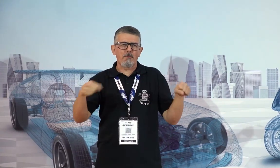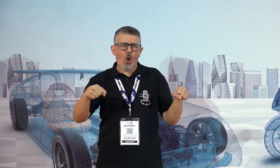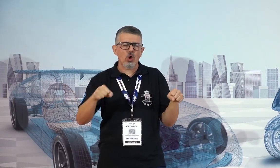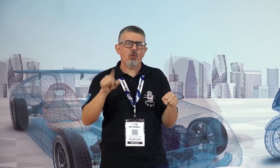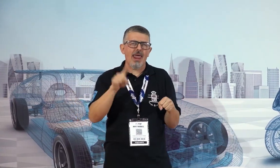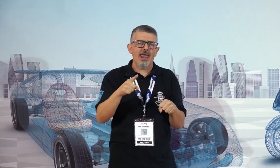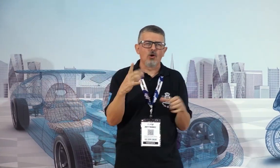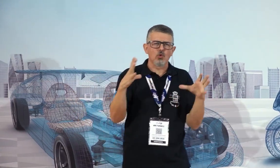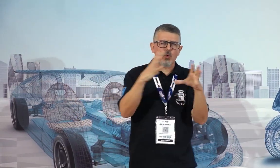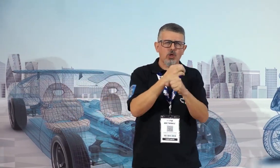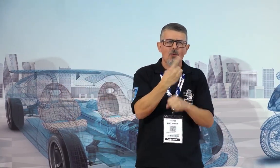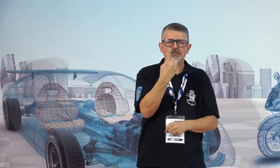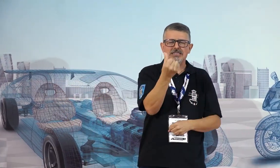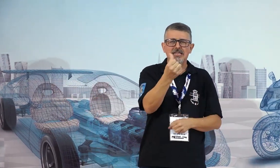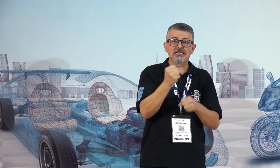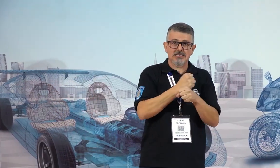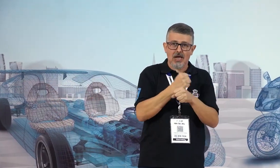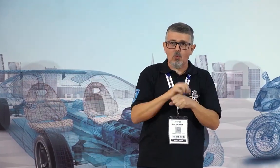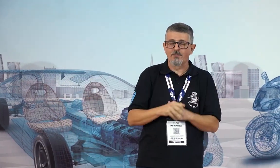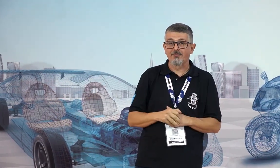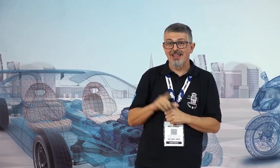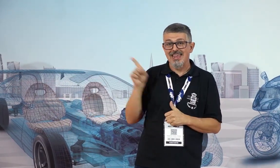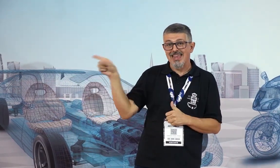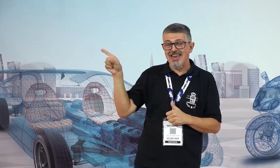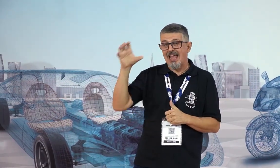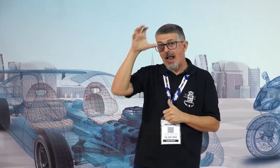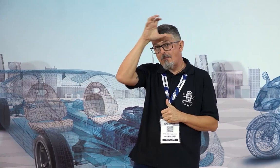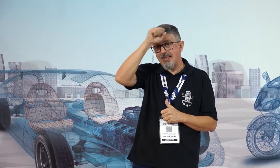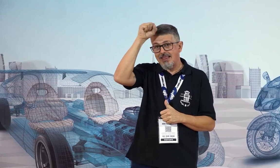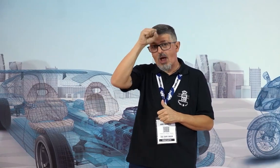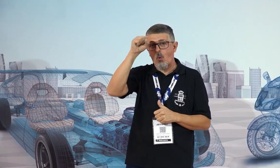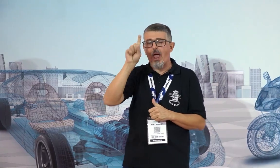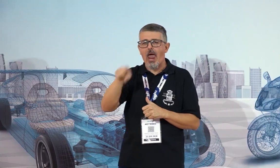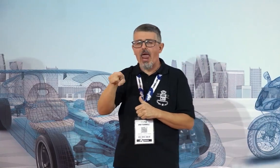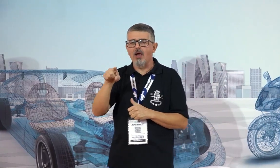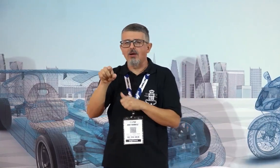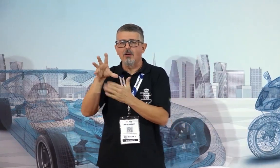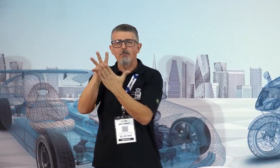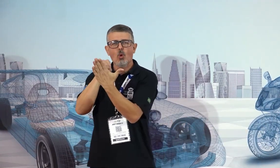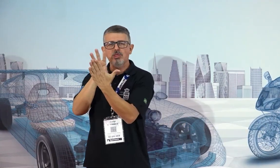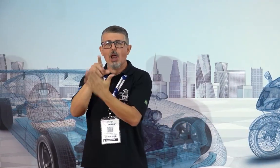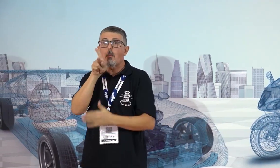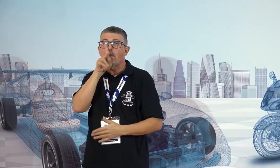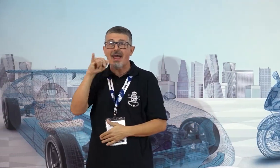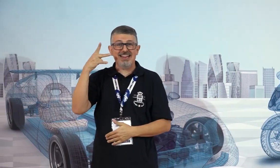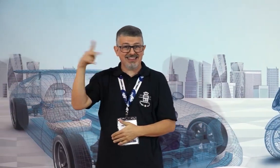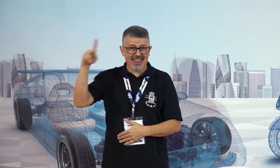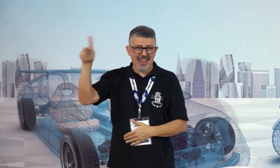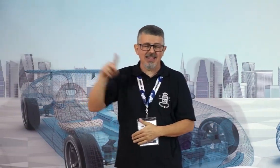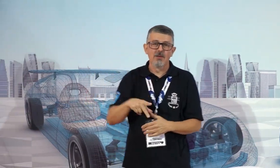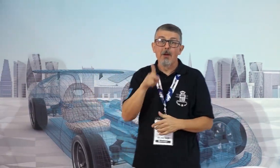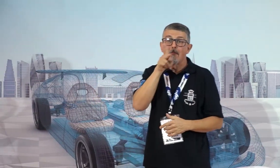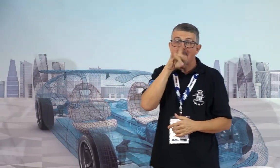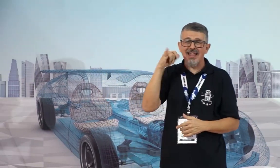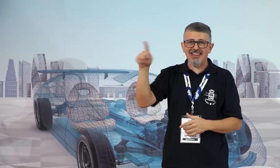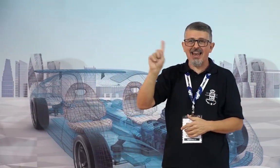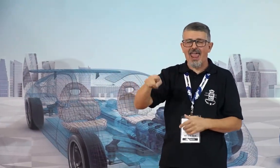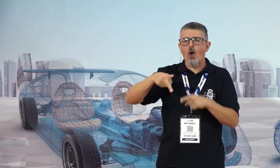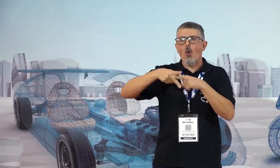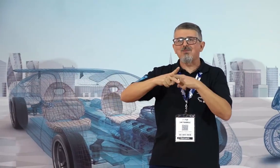Ele trabalhou num tempo de motos, 16 anos. Ele aprendeu com o pai dele, a copiar o pai